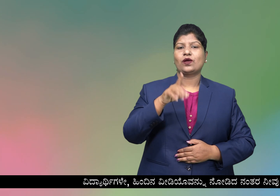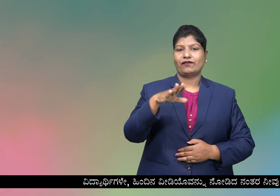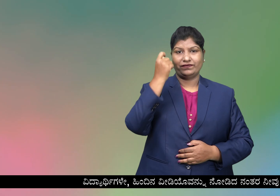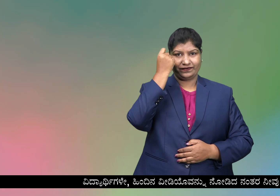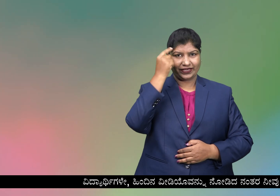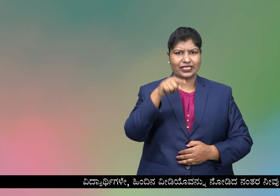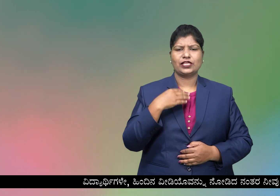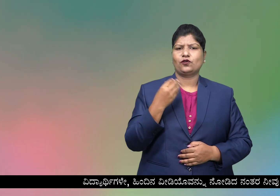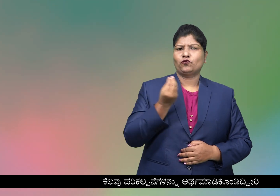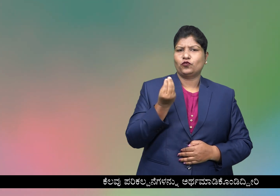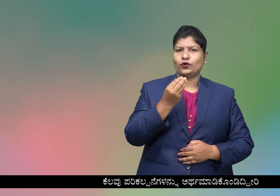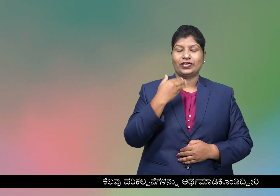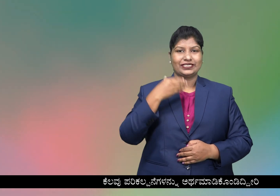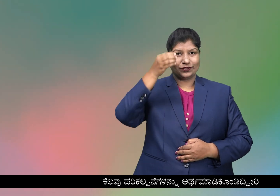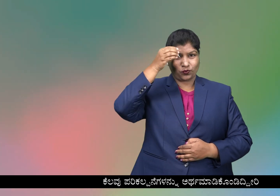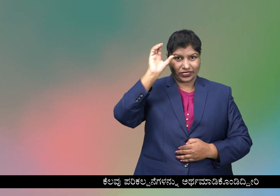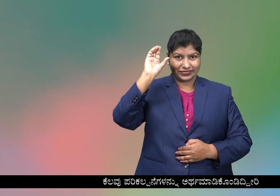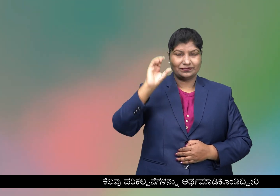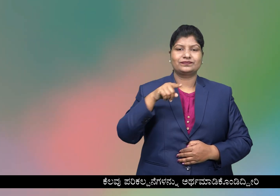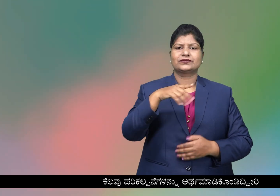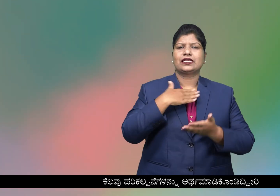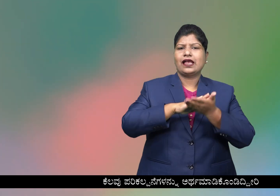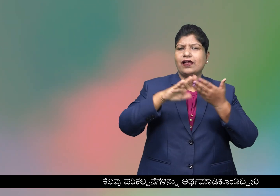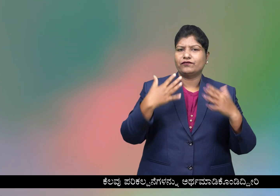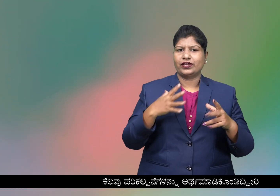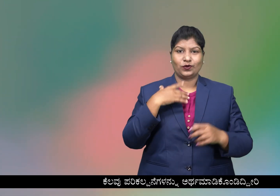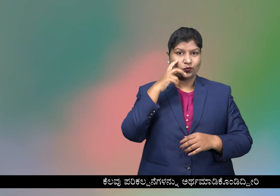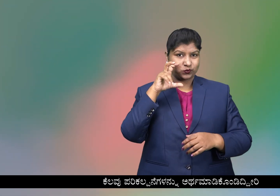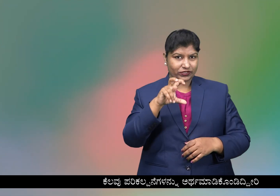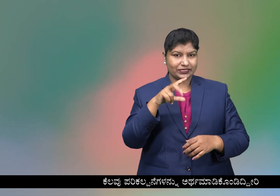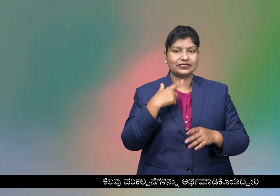ವಿಡಿಯೋವನ್ನ ನೋಡಿದ ನಂತರ ನೀವು ಕೆಲವು ಪರಿಕಲ್ಪನೆಗಳನ್ನ ಅರ್ಥ ಮಾಡಿಕೊಂಡಿದ್ದೀರಿ.